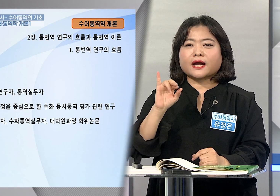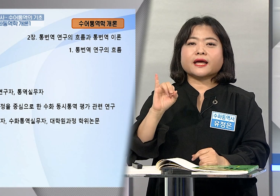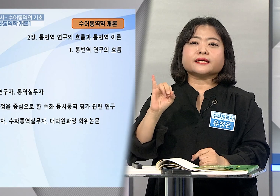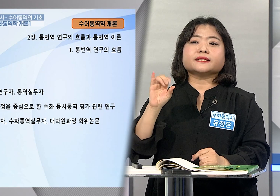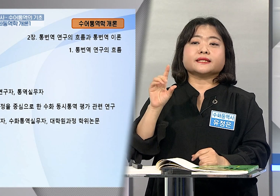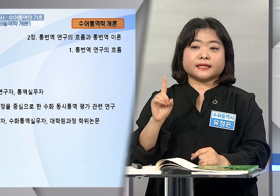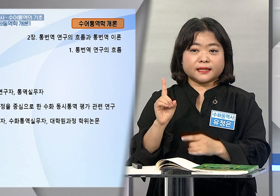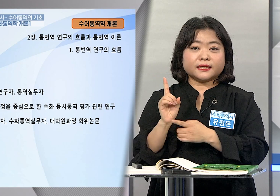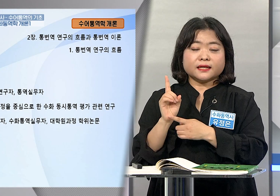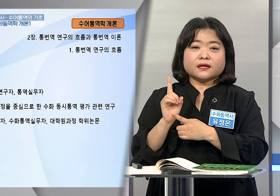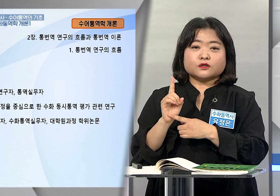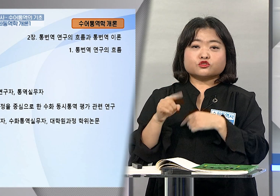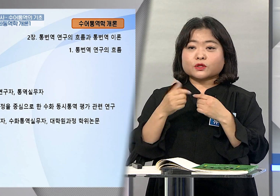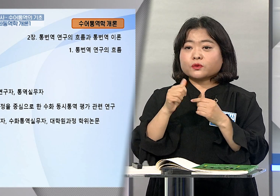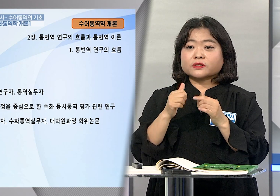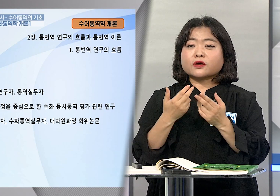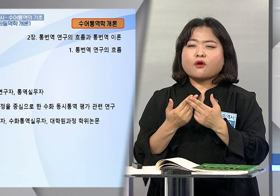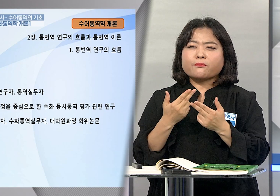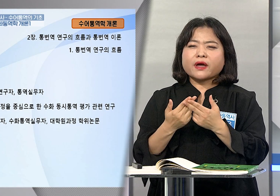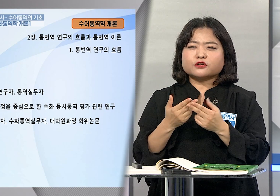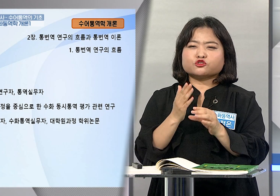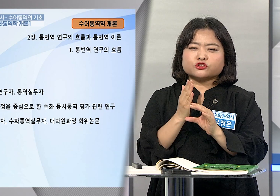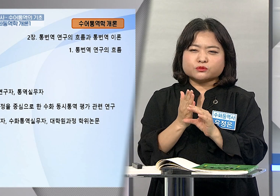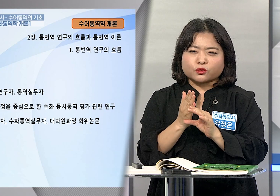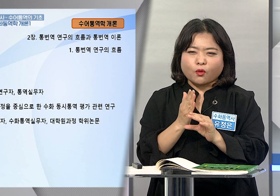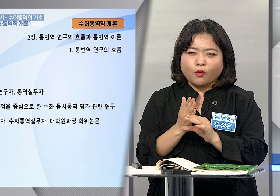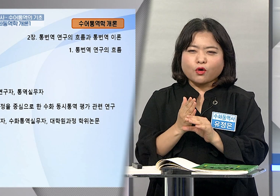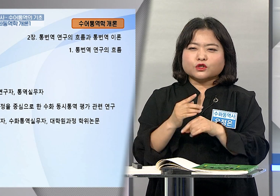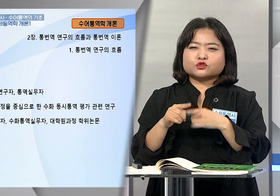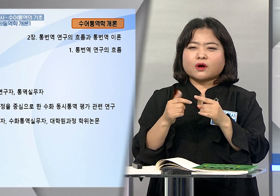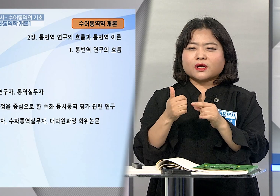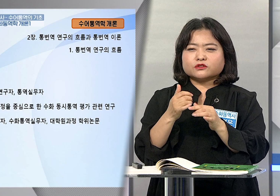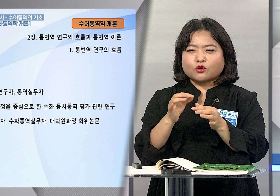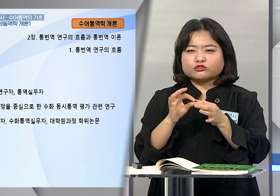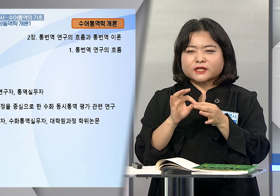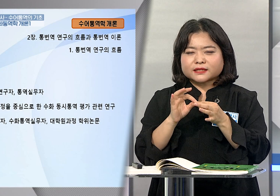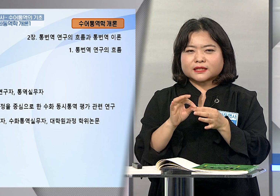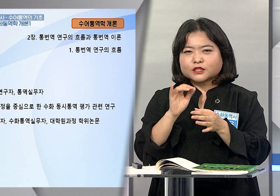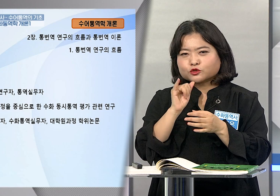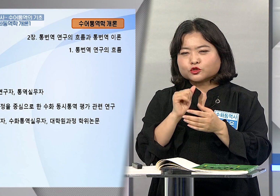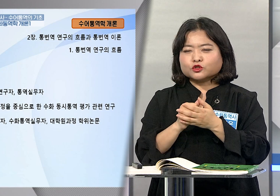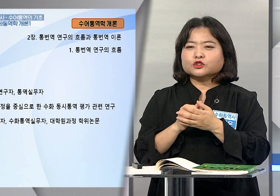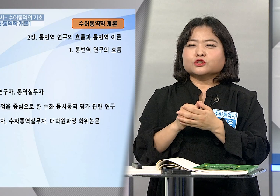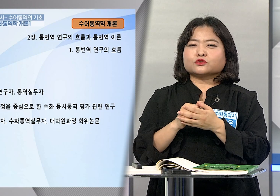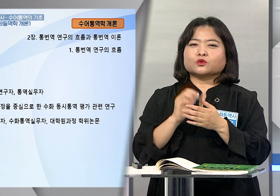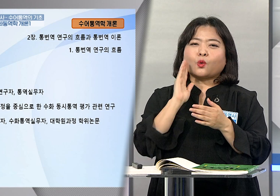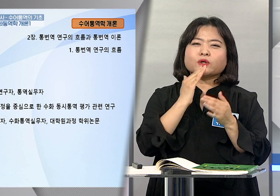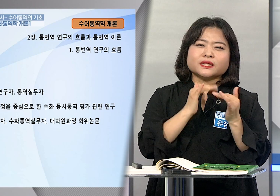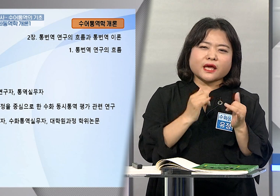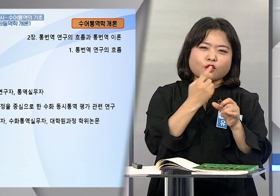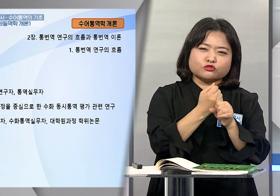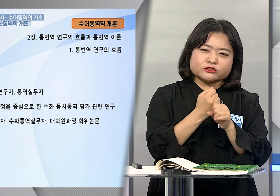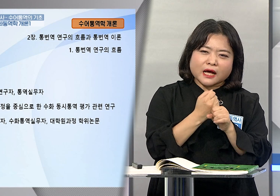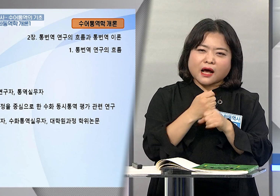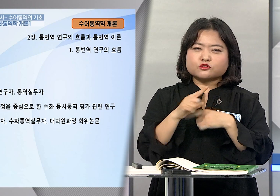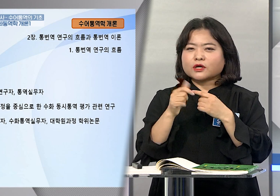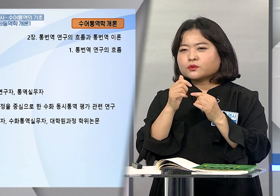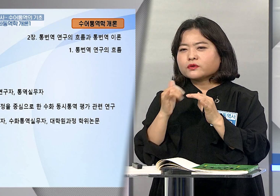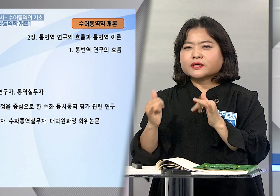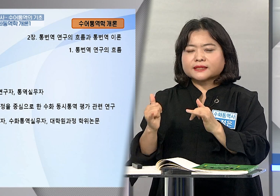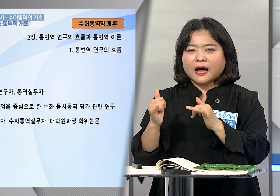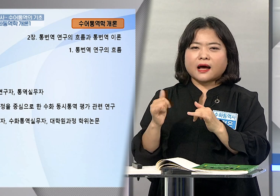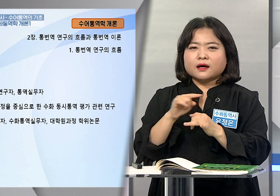그렇죠? RID 수화통역사 협회를 중심으로 수화 관련 연구자들이 있고 또 농인의